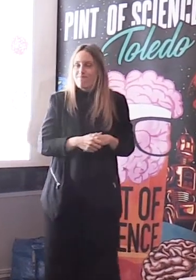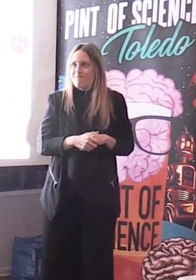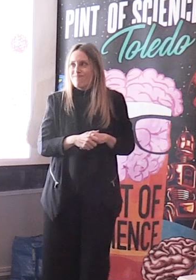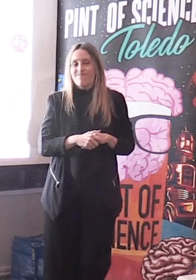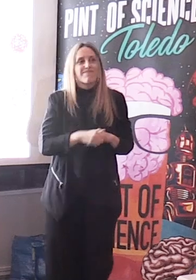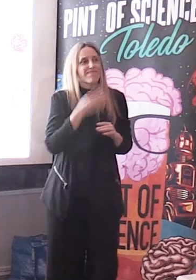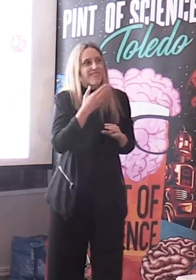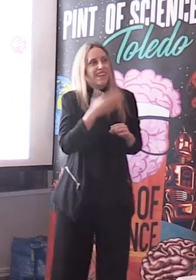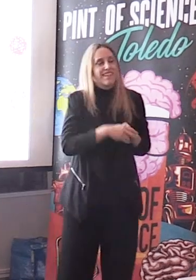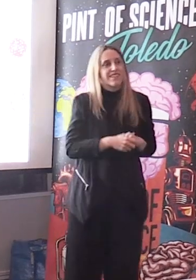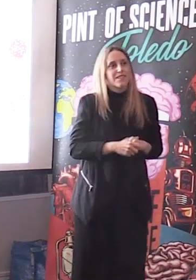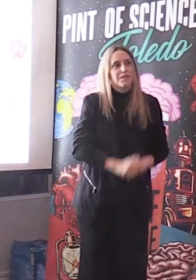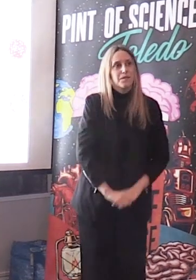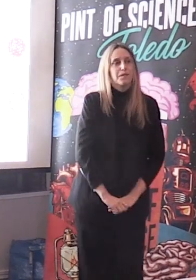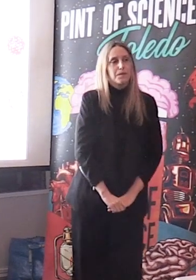Muchas gracias.